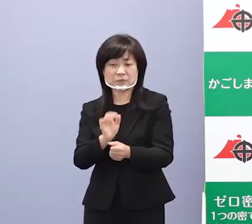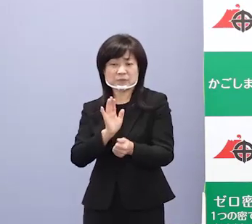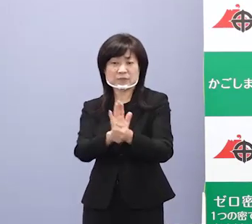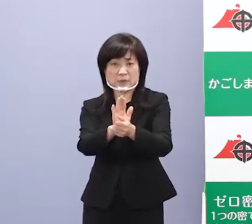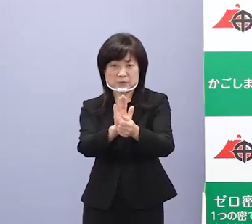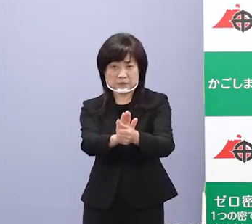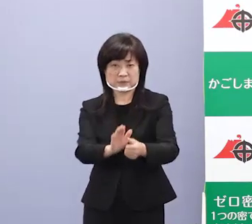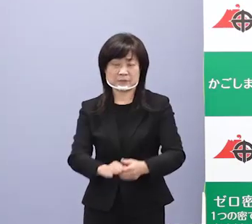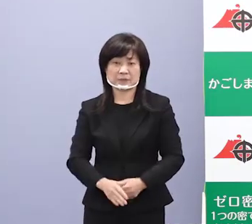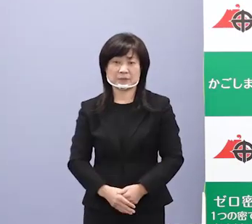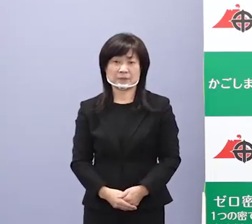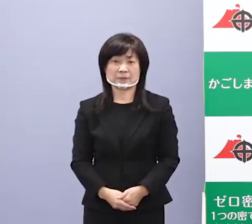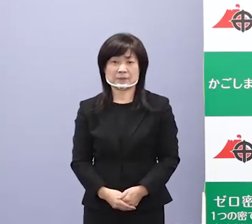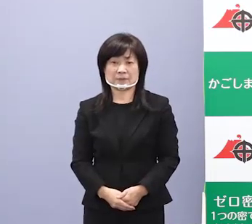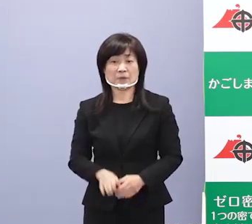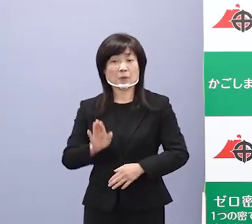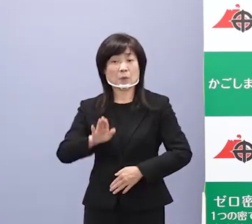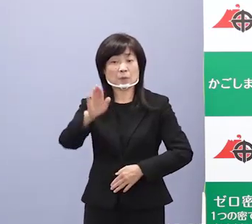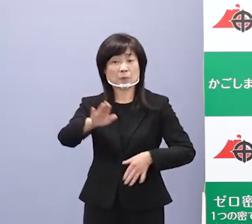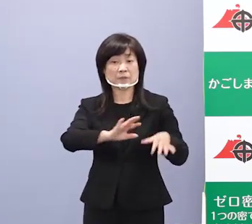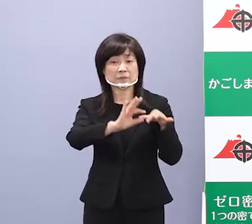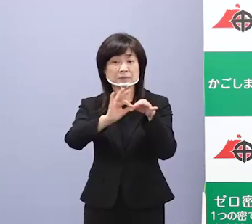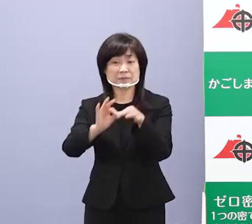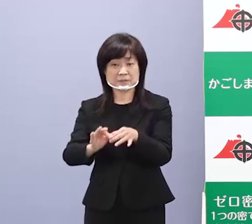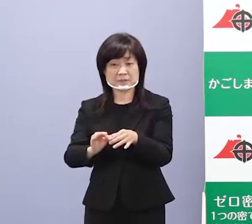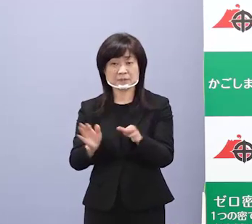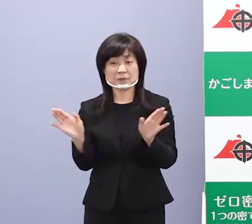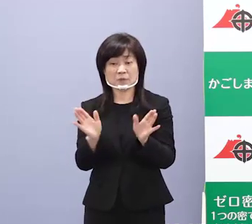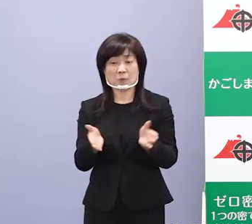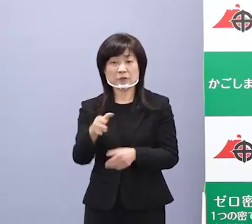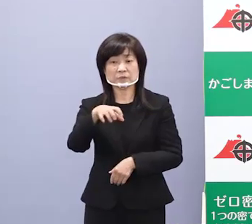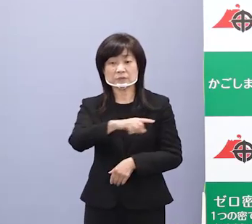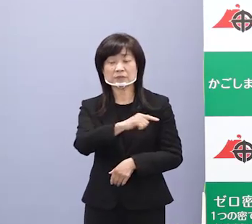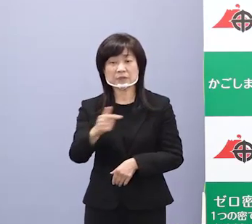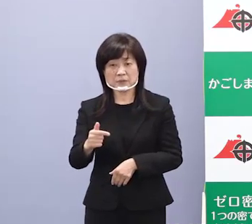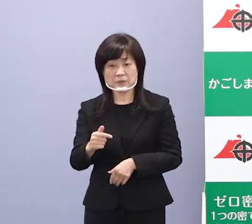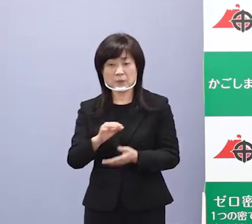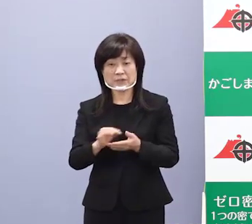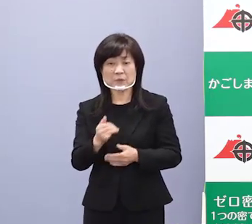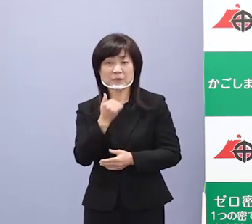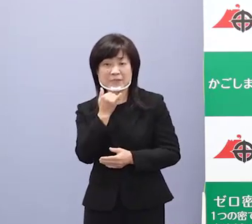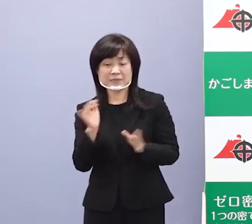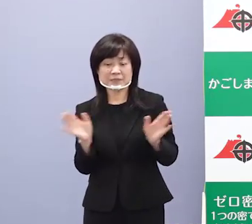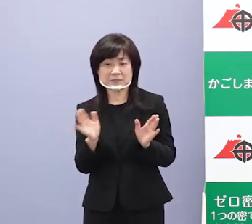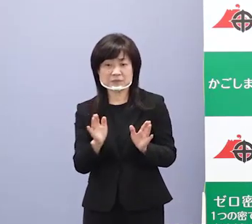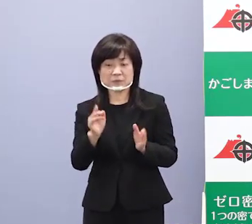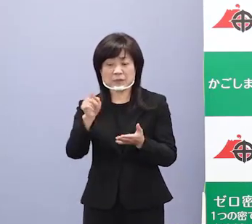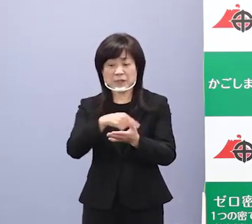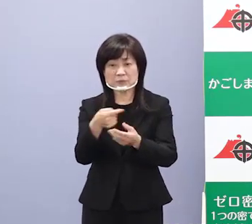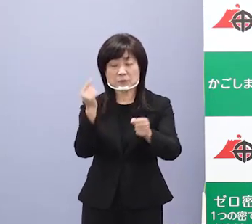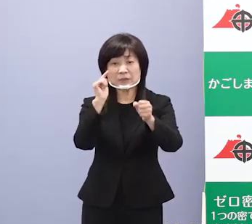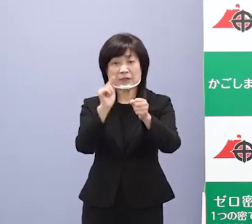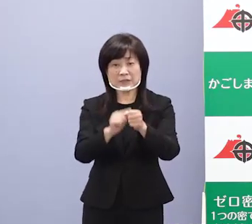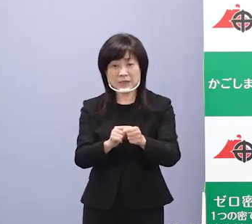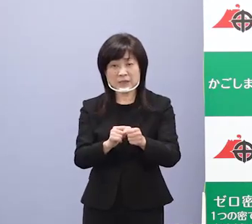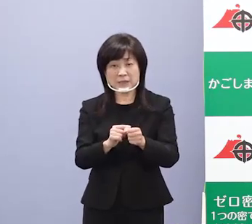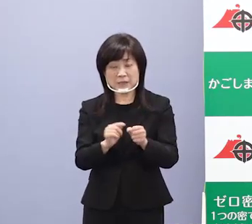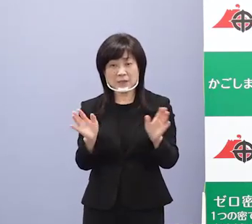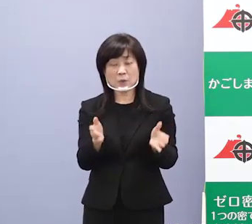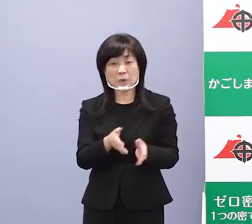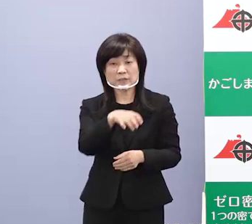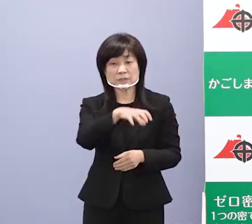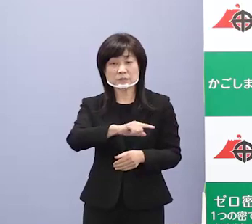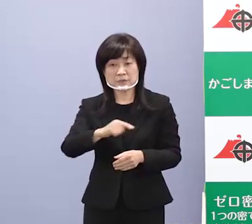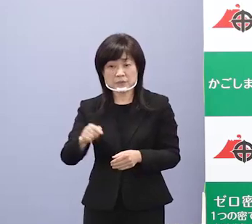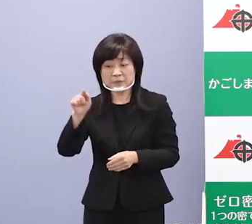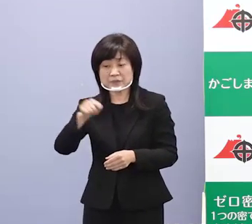。今後も引き続き保育所等の利用待機児童解消に向けて保育の受け皿や保育人